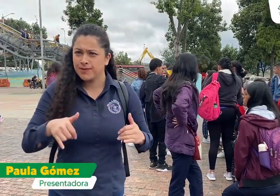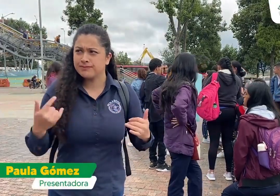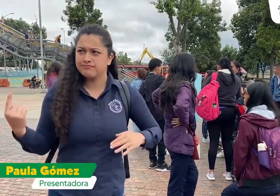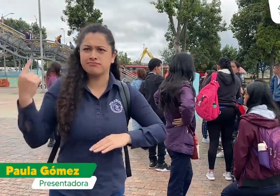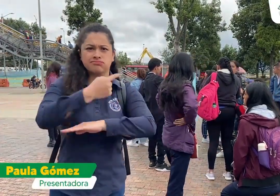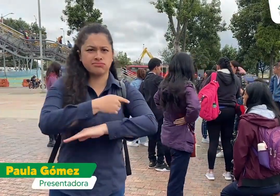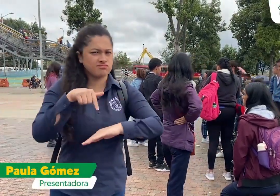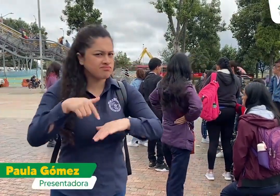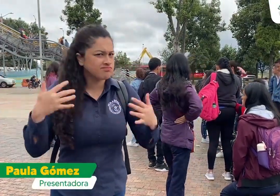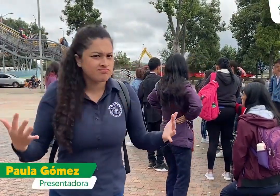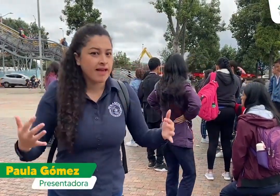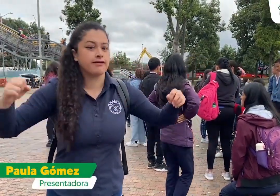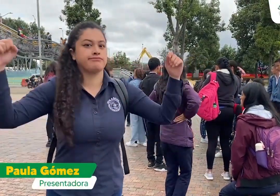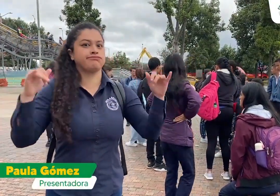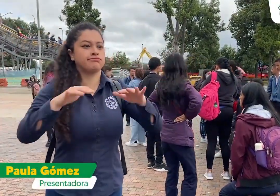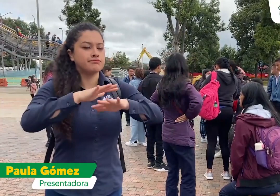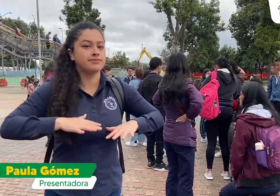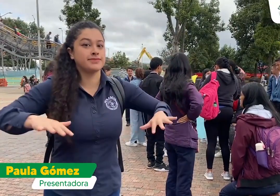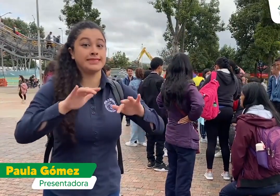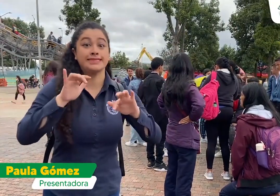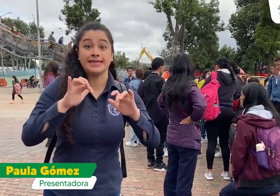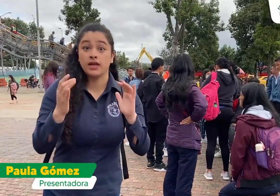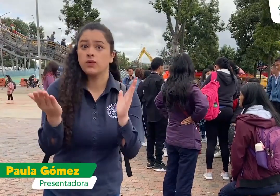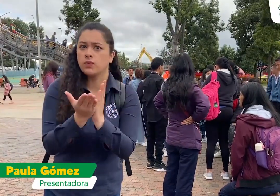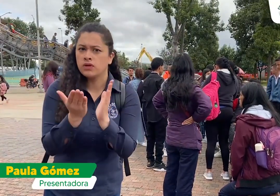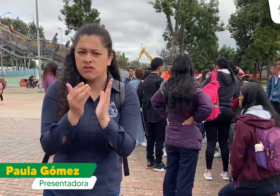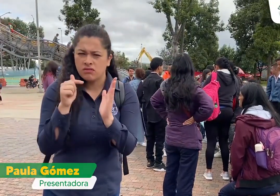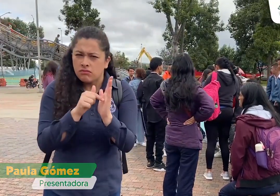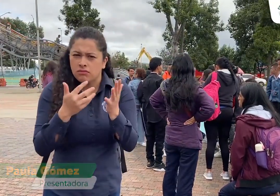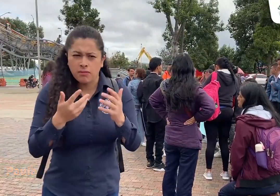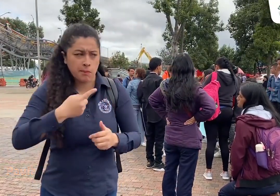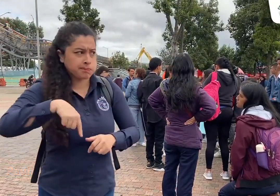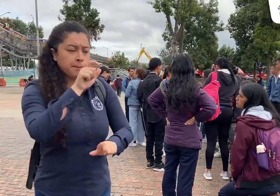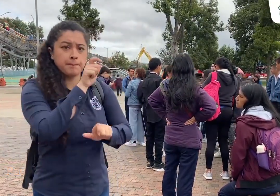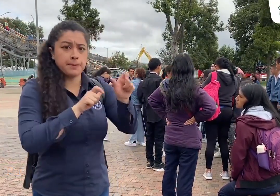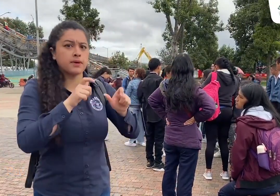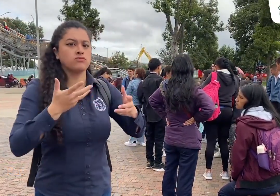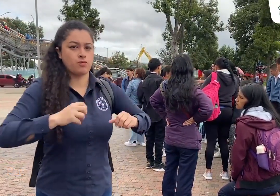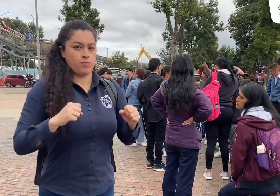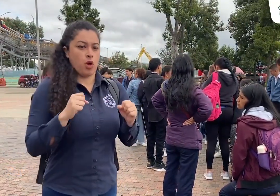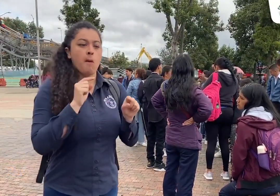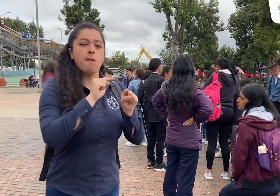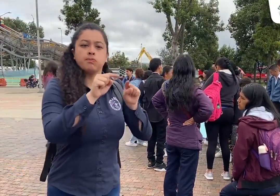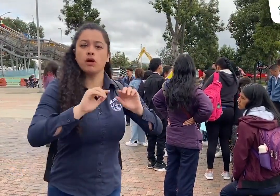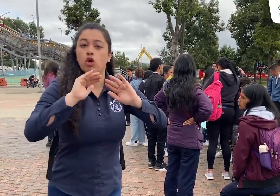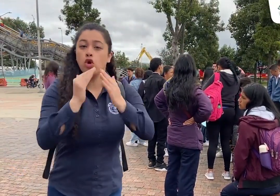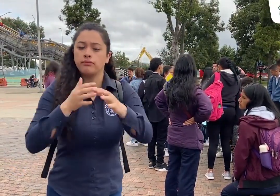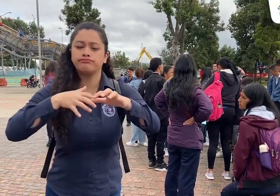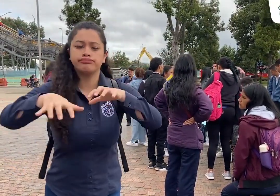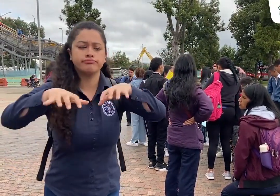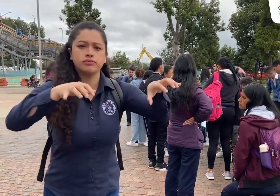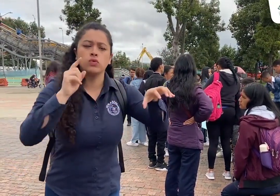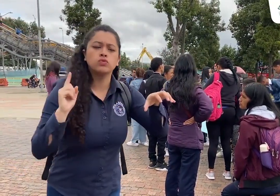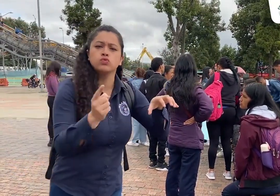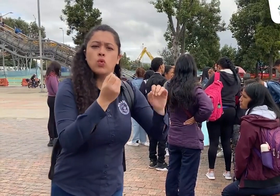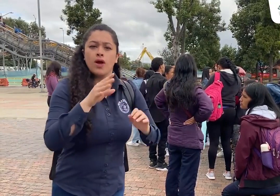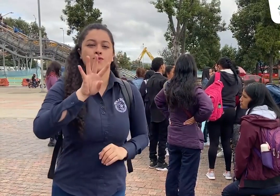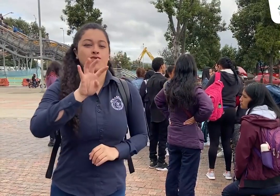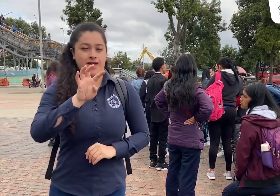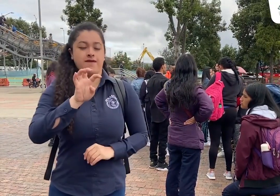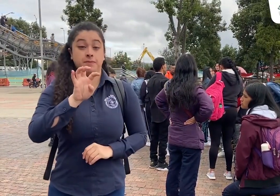Les cuento que el día de hoy estamos enfrente de la Secretaría de Educación de Bogotá, en donde personas que hacen parte de nueve instituciones